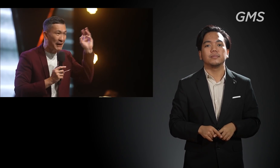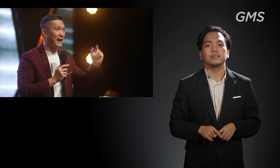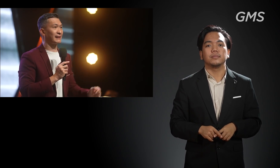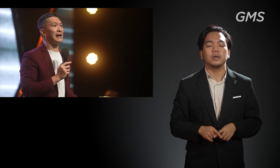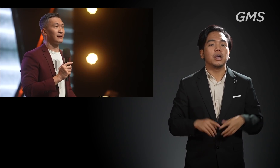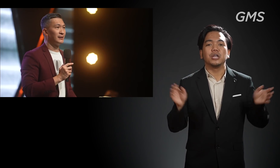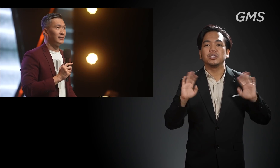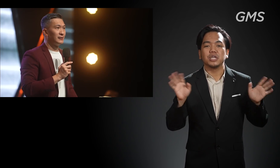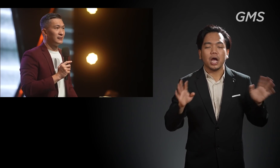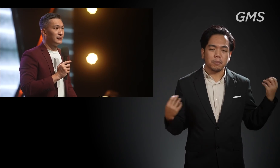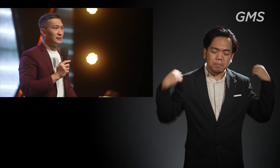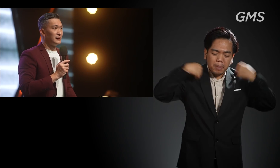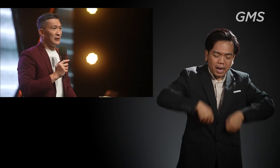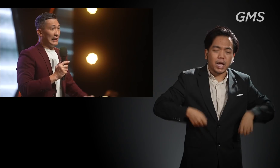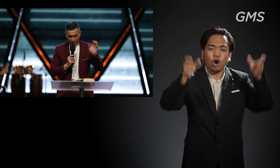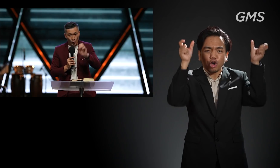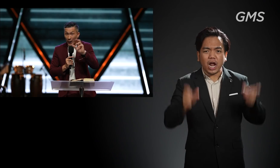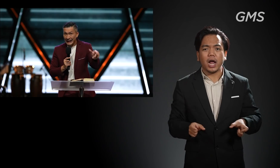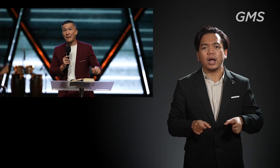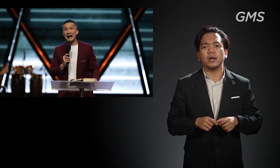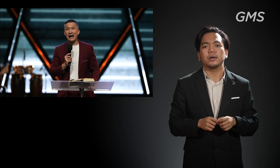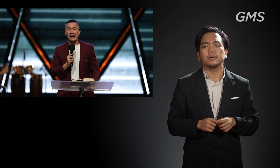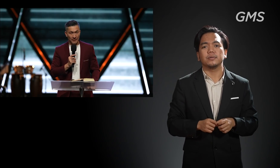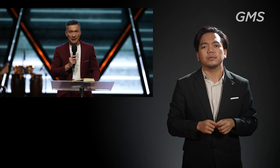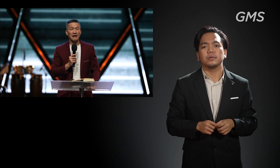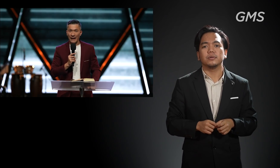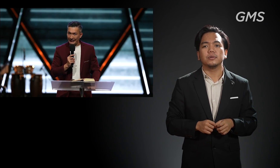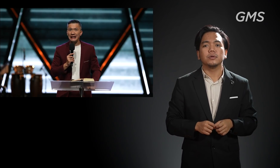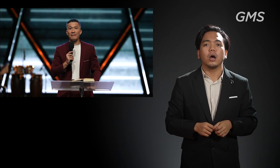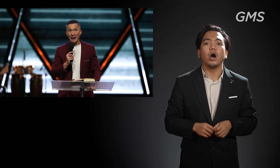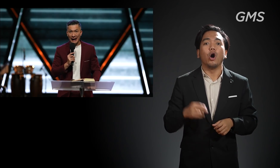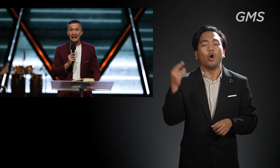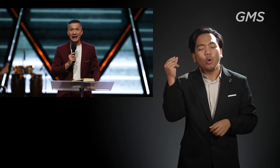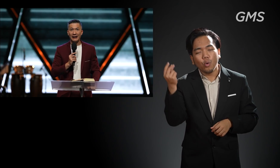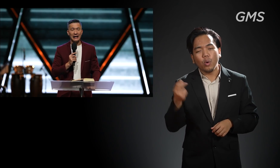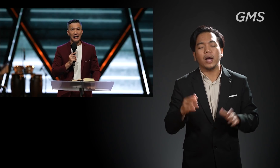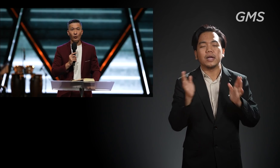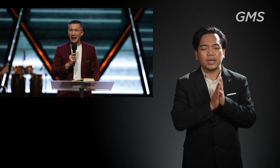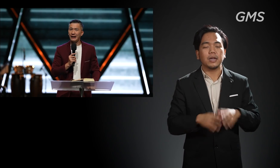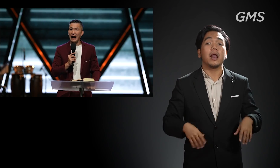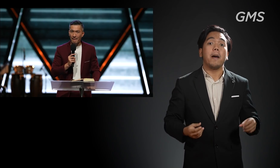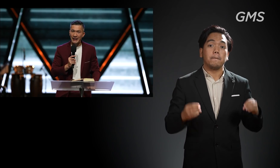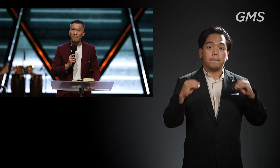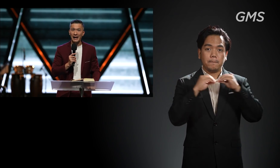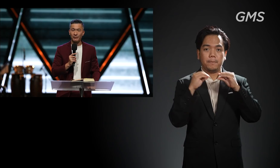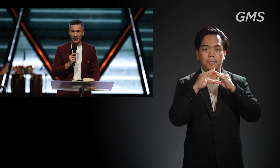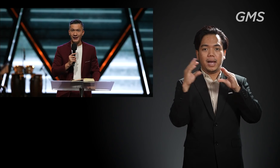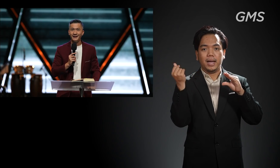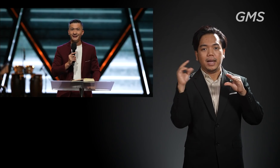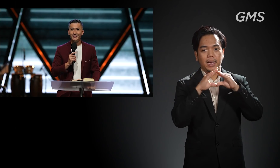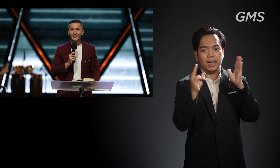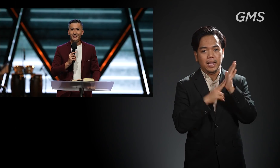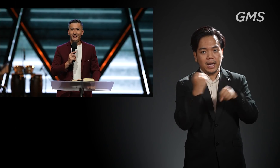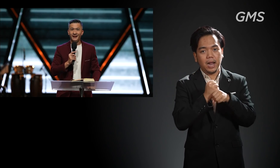orang memanfaatkan. Itu uang dan barang, Anda bisa manfaatkan dan memakainya. Karena uang adalah hamba yang baik,